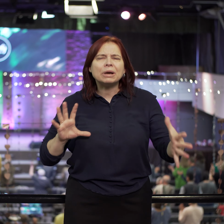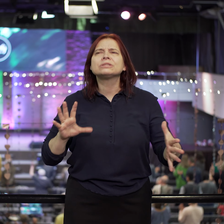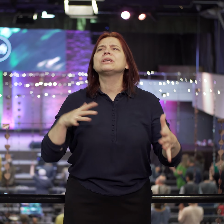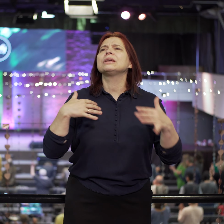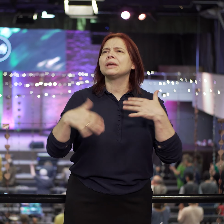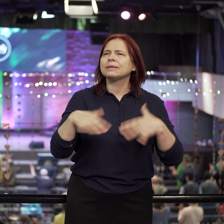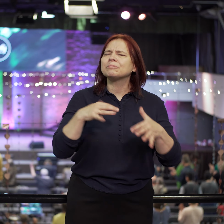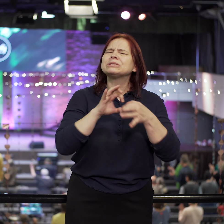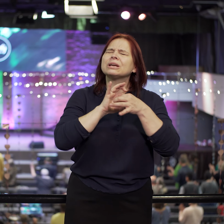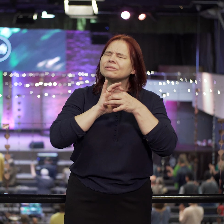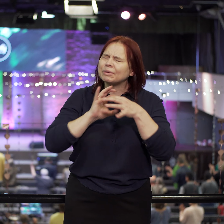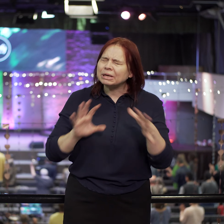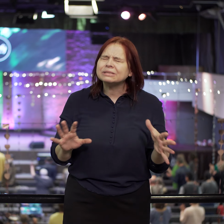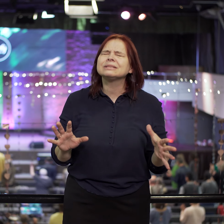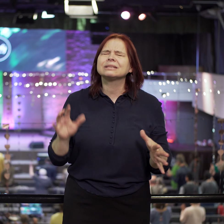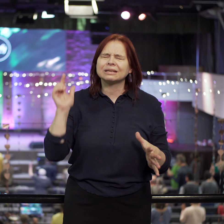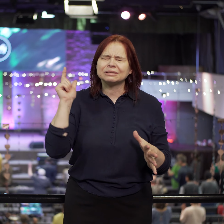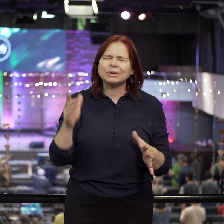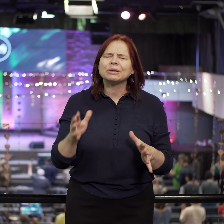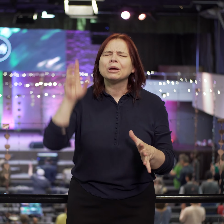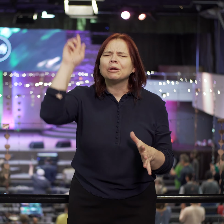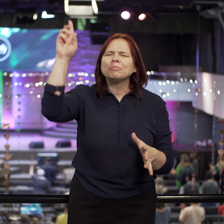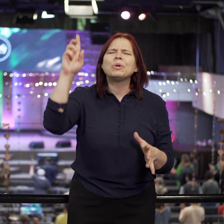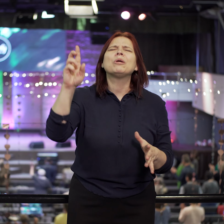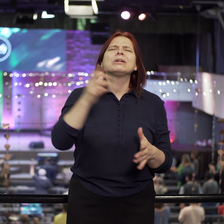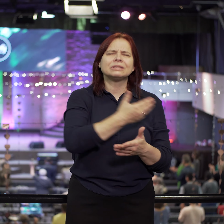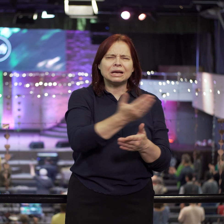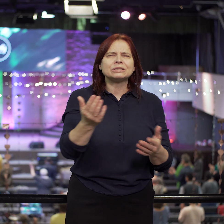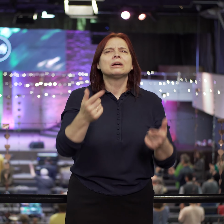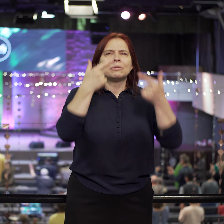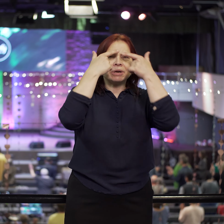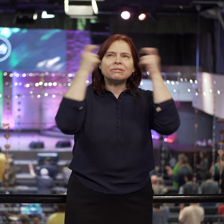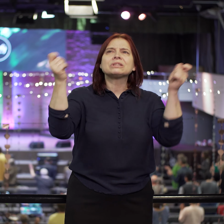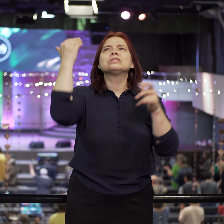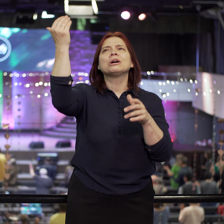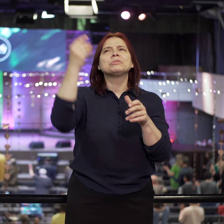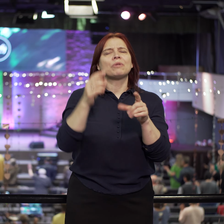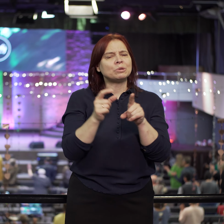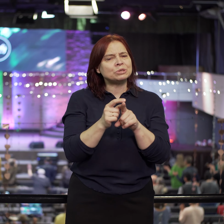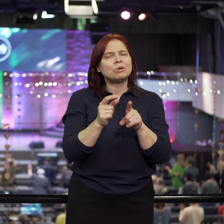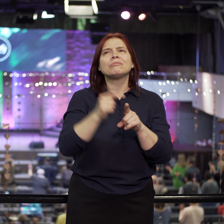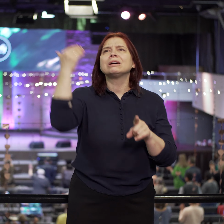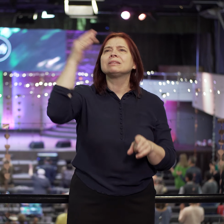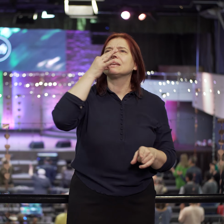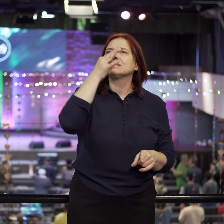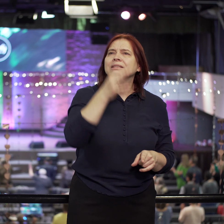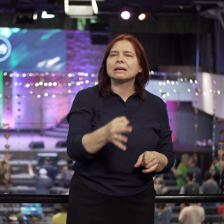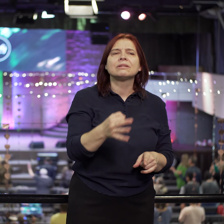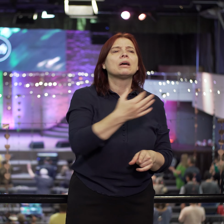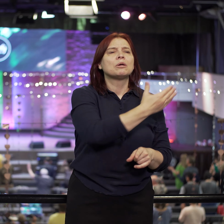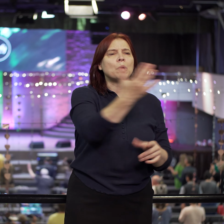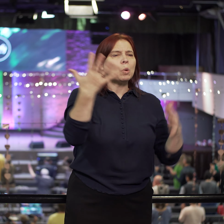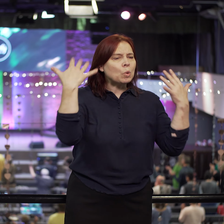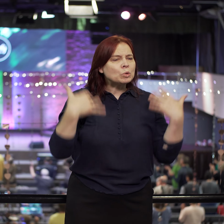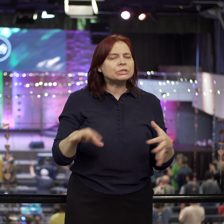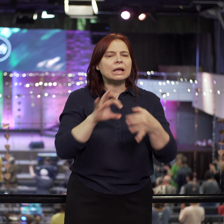немощи. Во имя Иисуса Христа, Господь, Бог наш, мы провозглашаем Твое Слово. Ты сказал, что вы уже